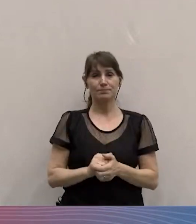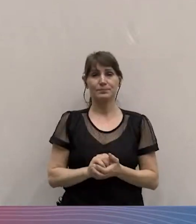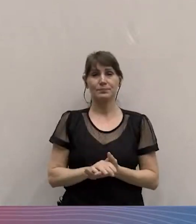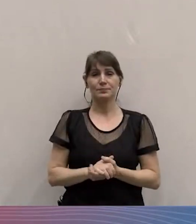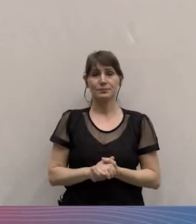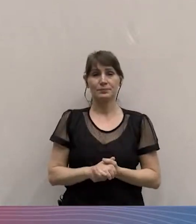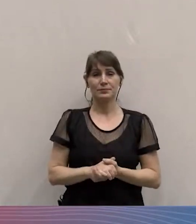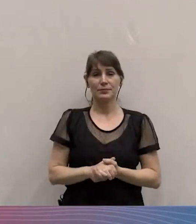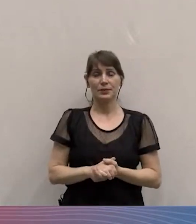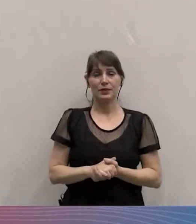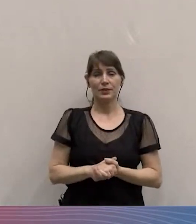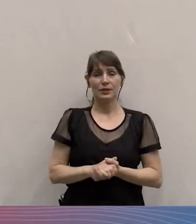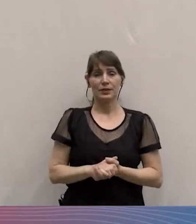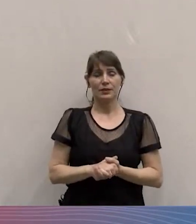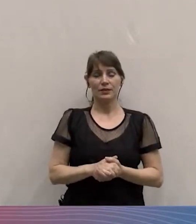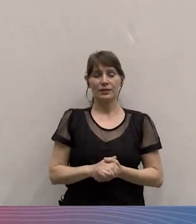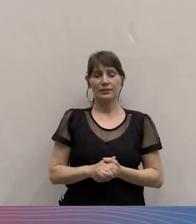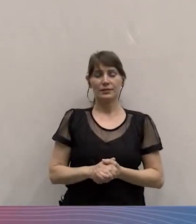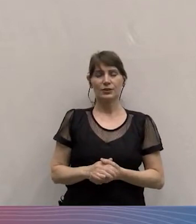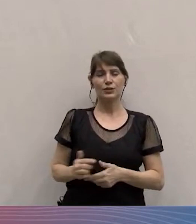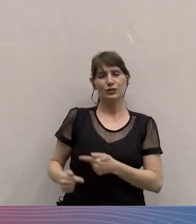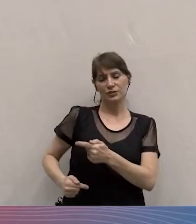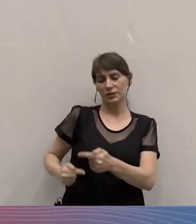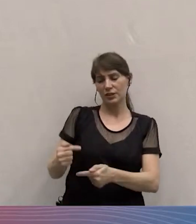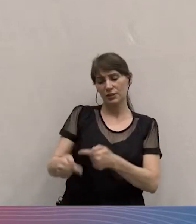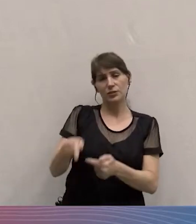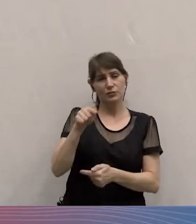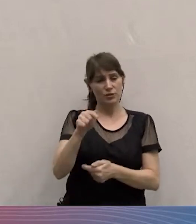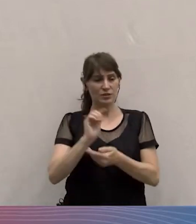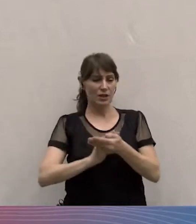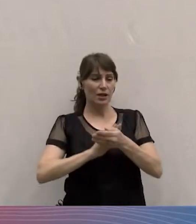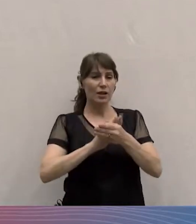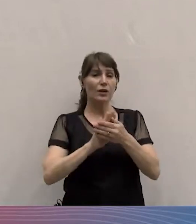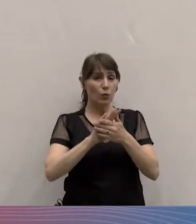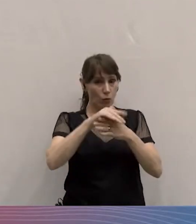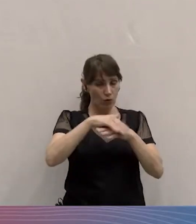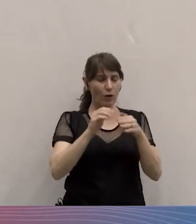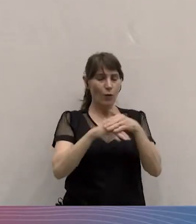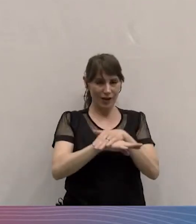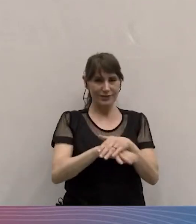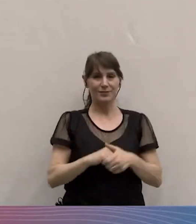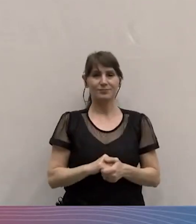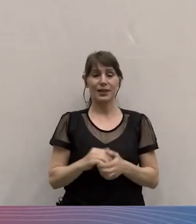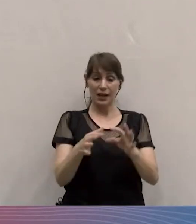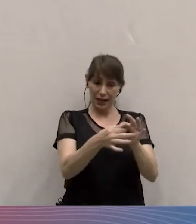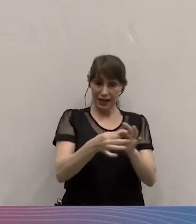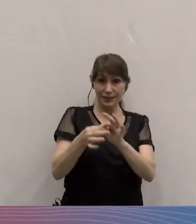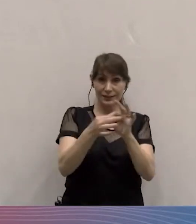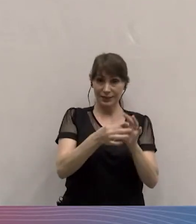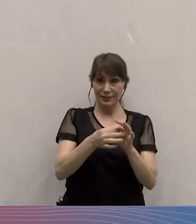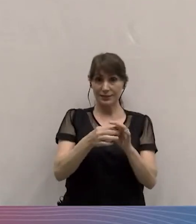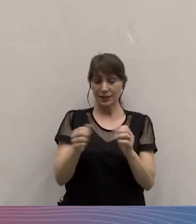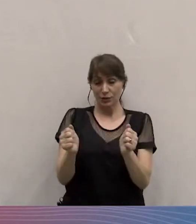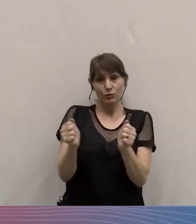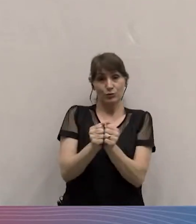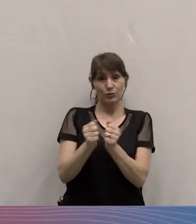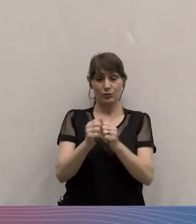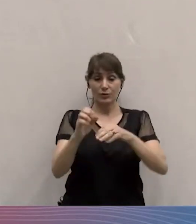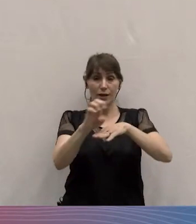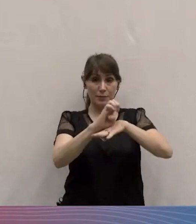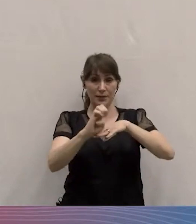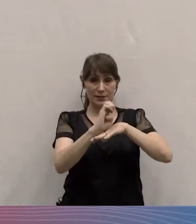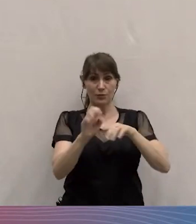decurso das suas gerações. Esta é a minha aliança que guardareis entre mim e vós, e a